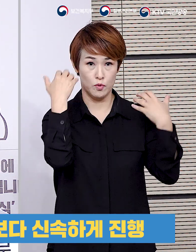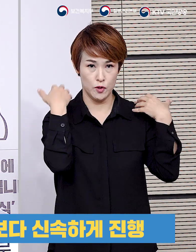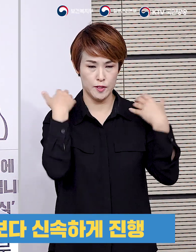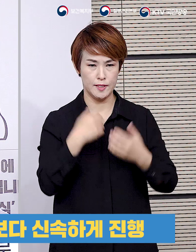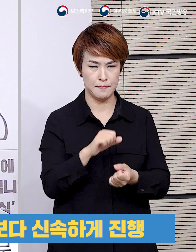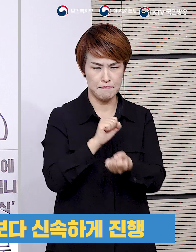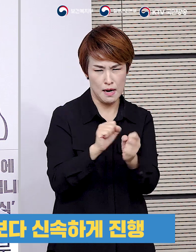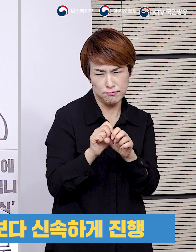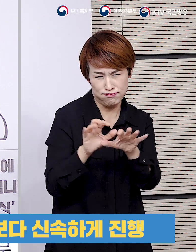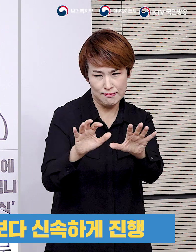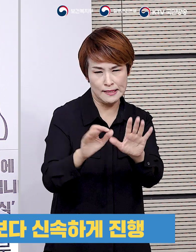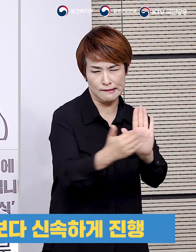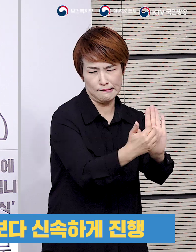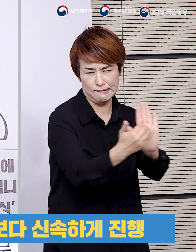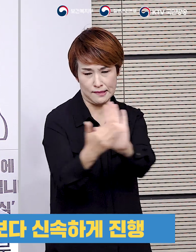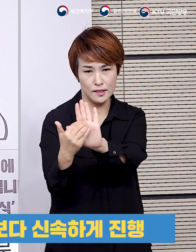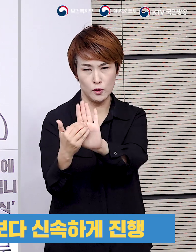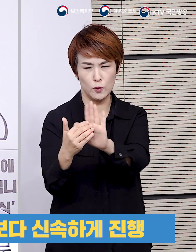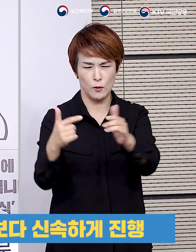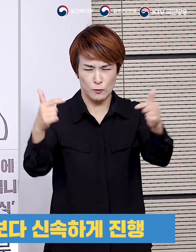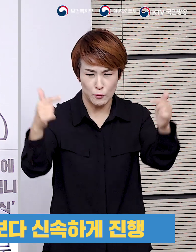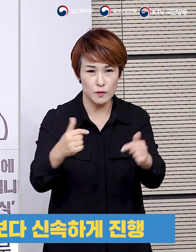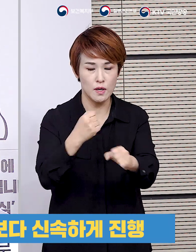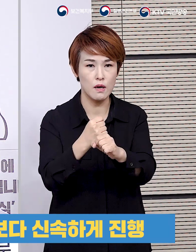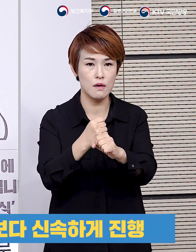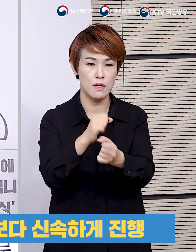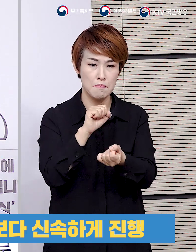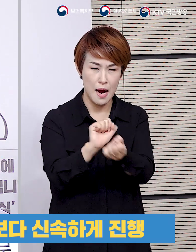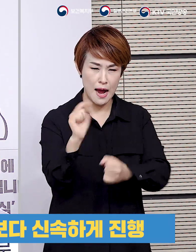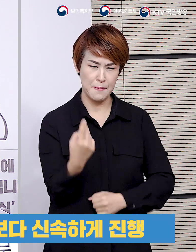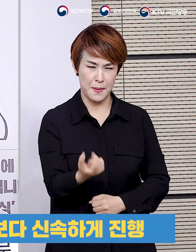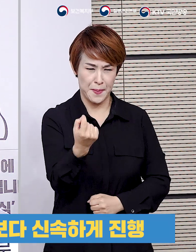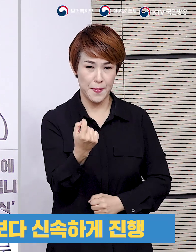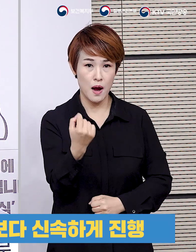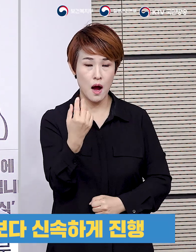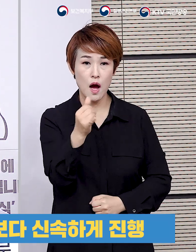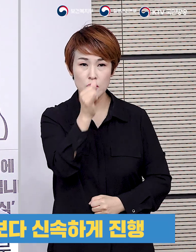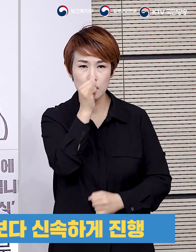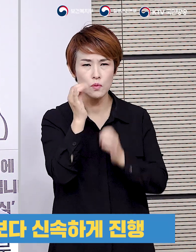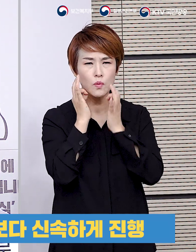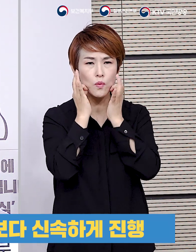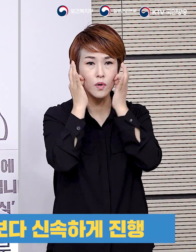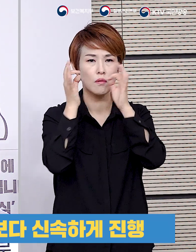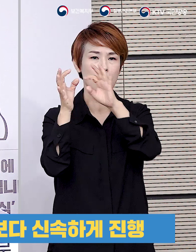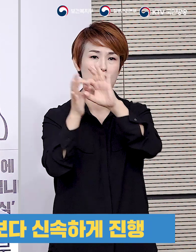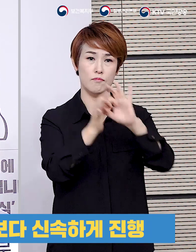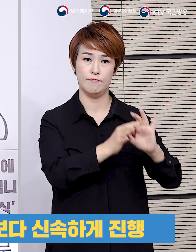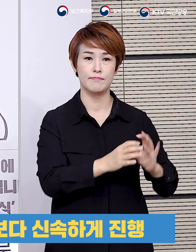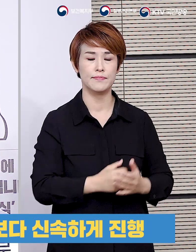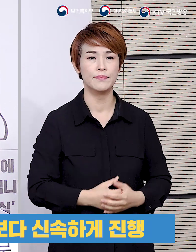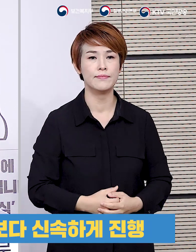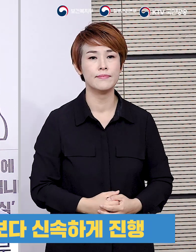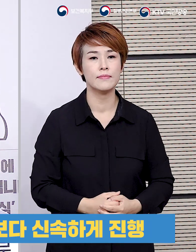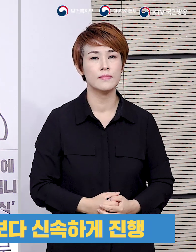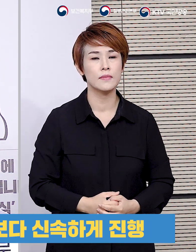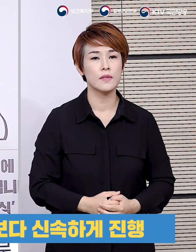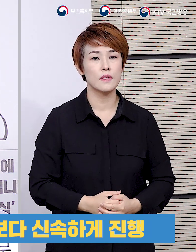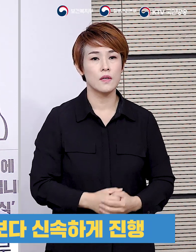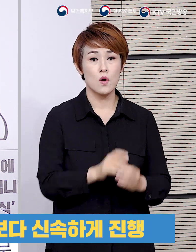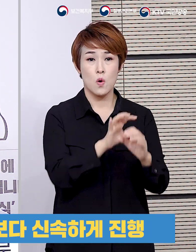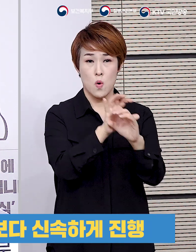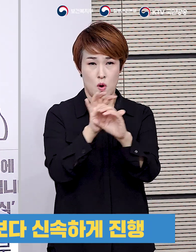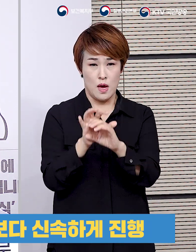따라 정부는 확산 속도를 늦추고 역학조사는 보다 신속하게 진행하는 노력을 계속하고